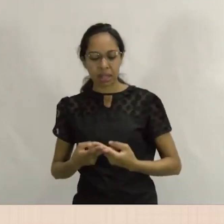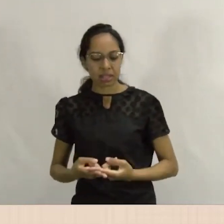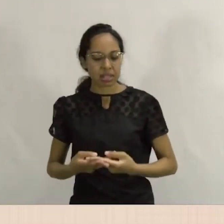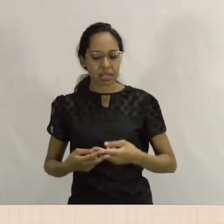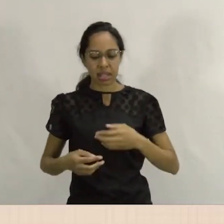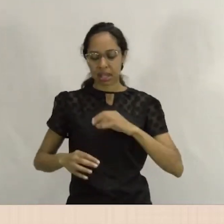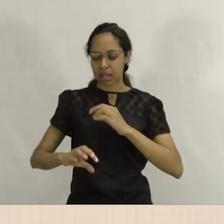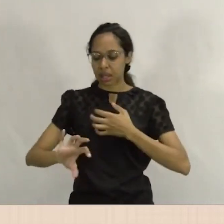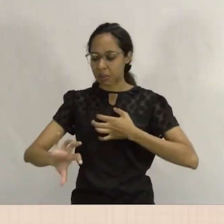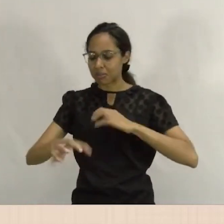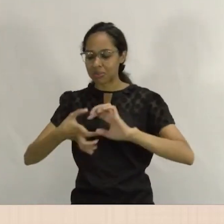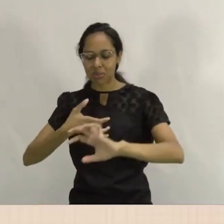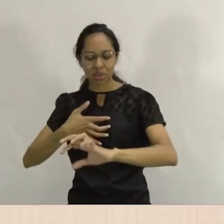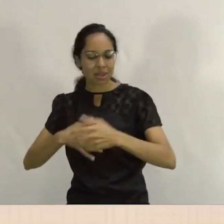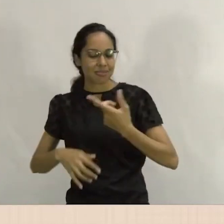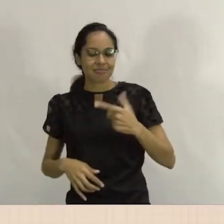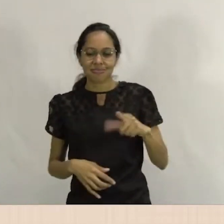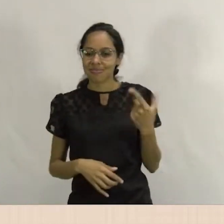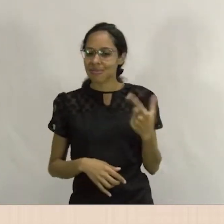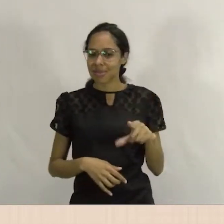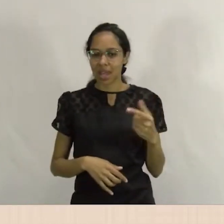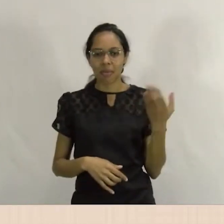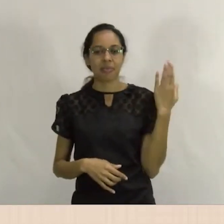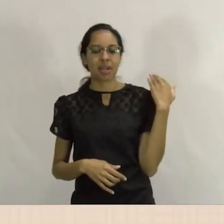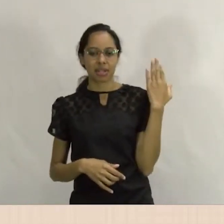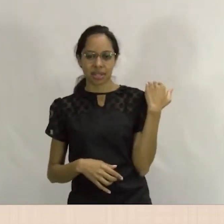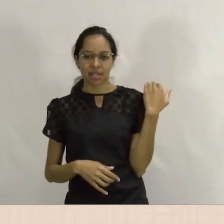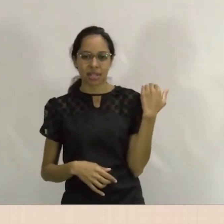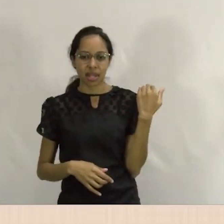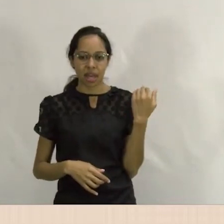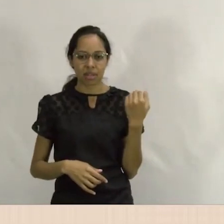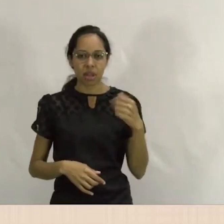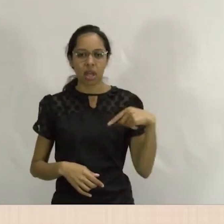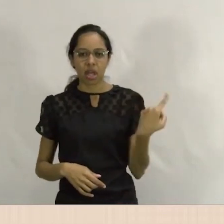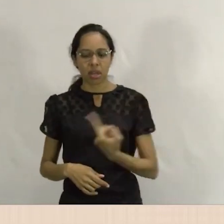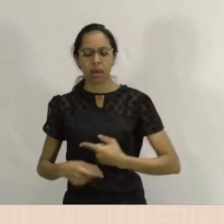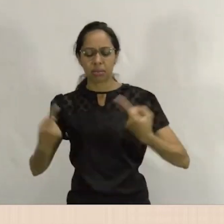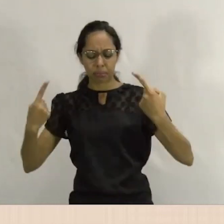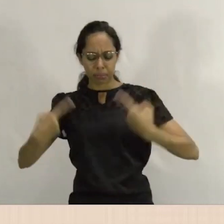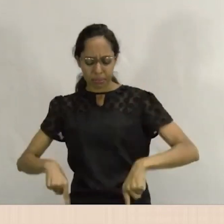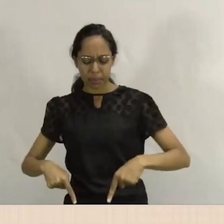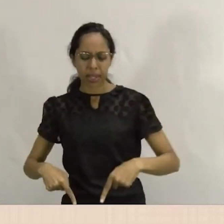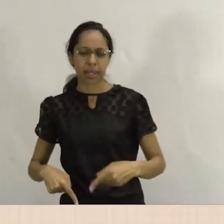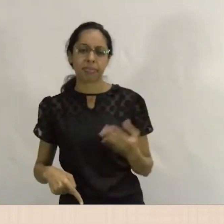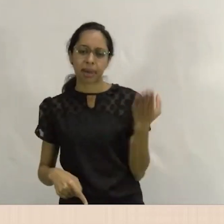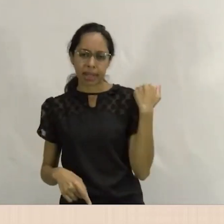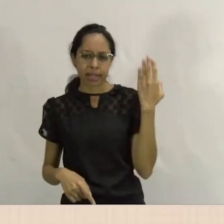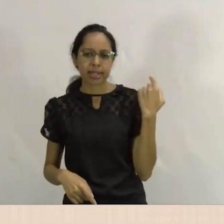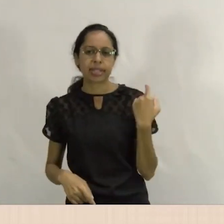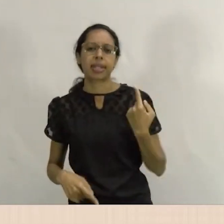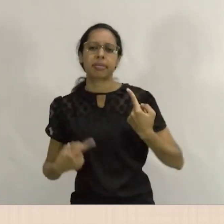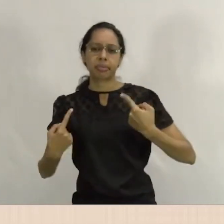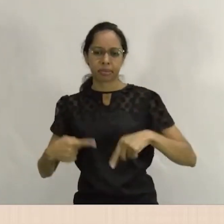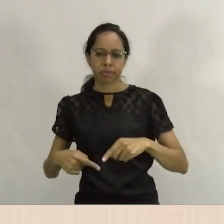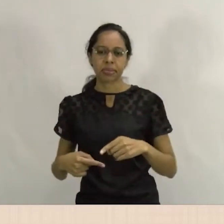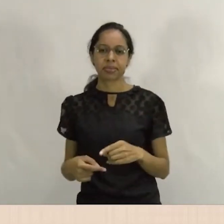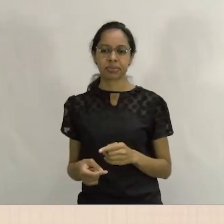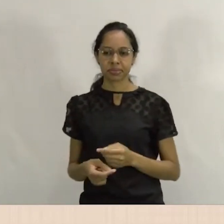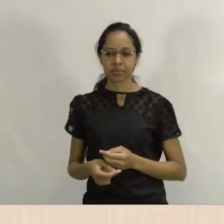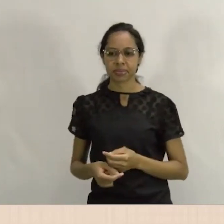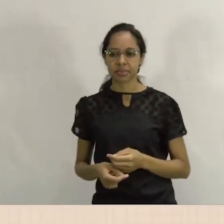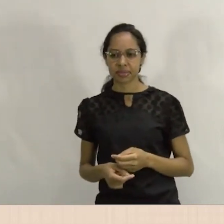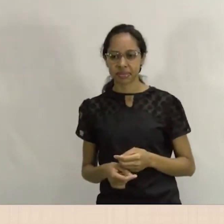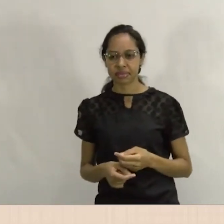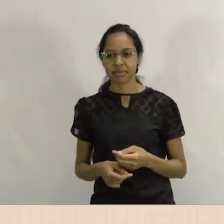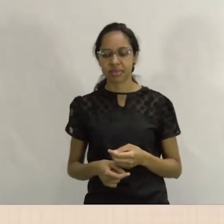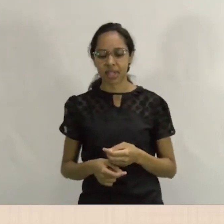quando olhávamos uns para com os outros, nós éramos competidores, nós éramos concorrentes, puxávamos o